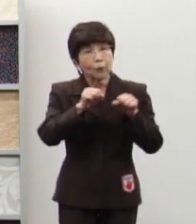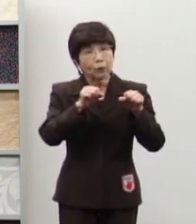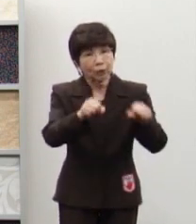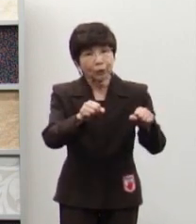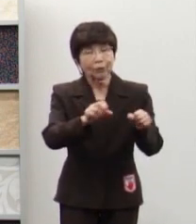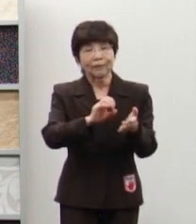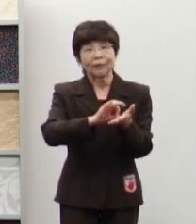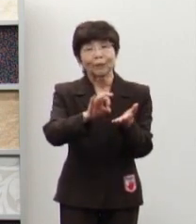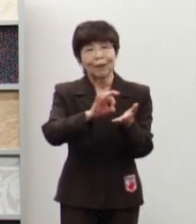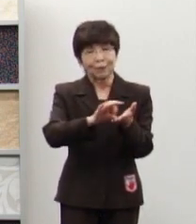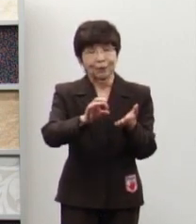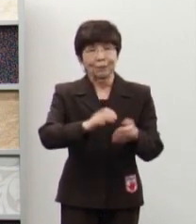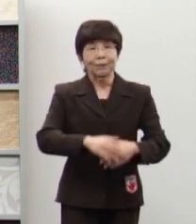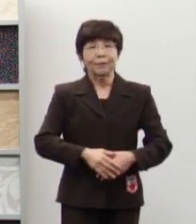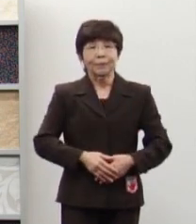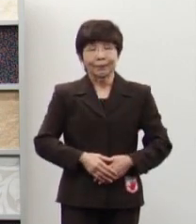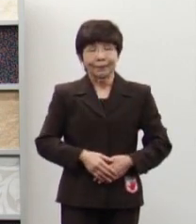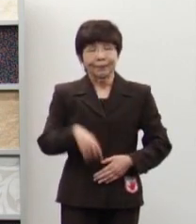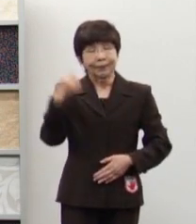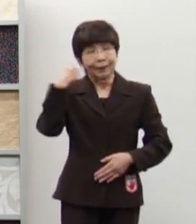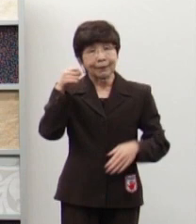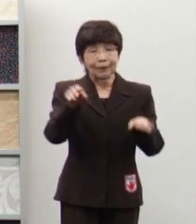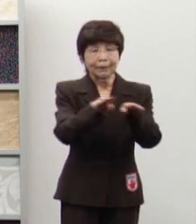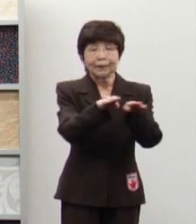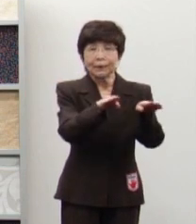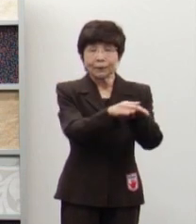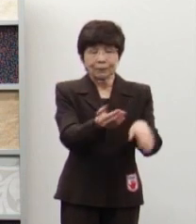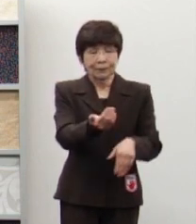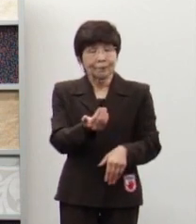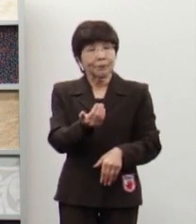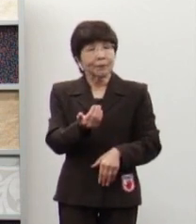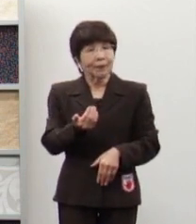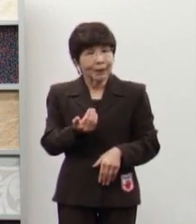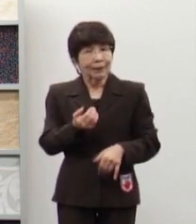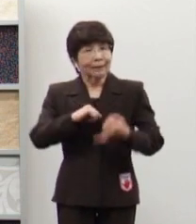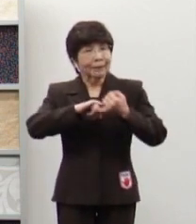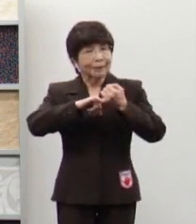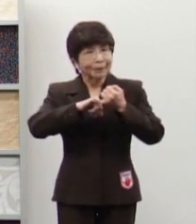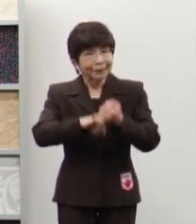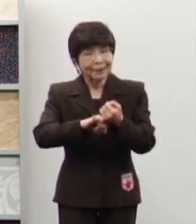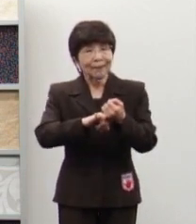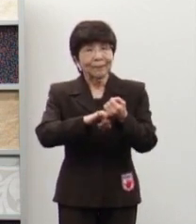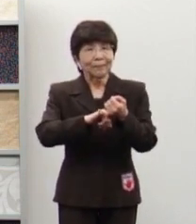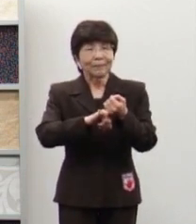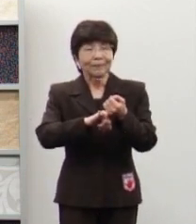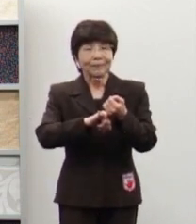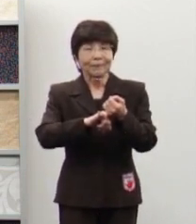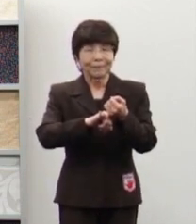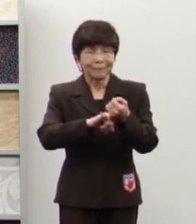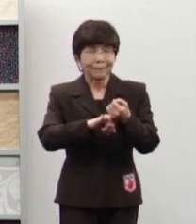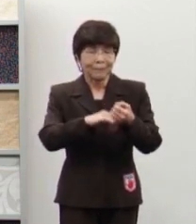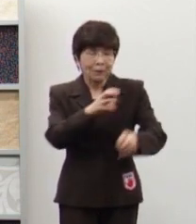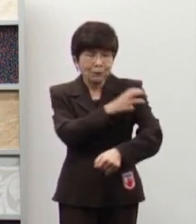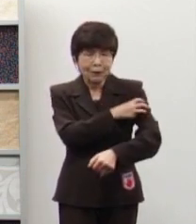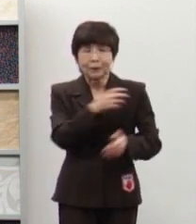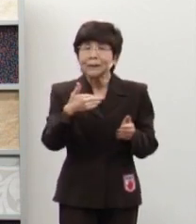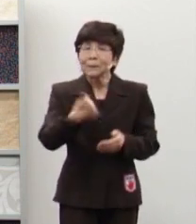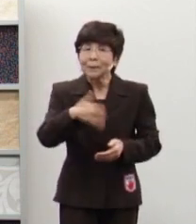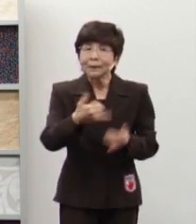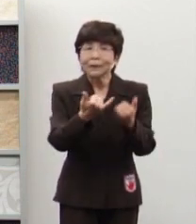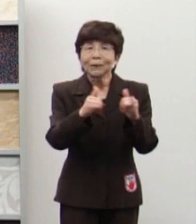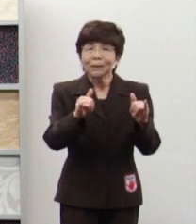人の流れが活発化する夏休みシーズンを見据えまして、ぜひまだ打ってない方は一人でも